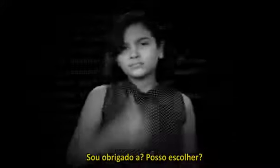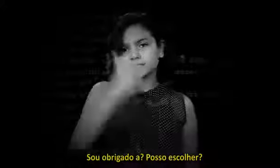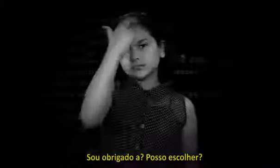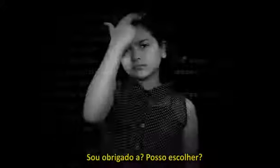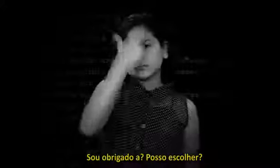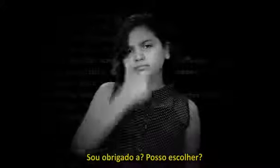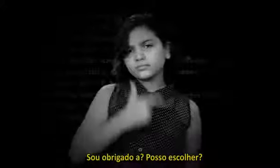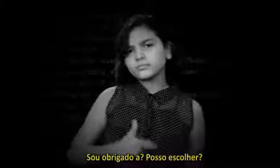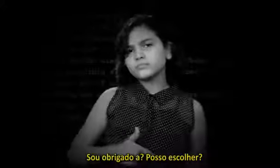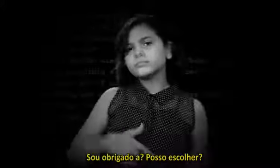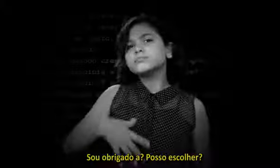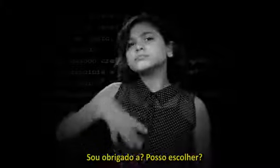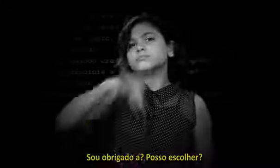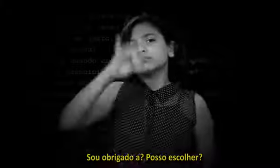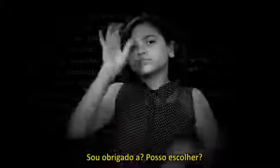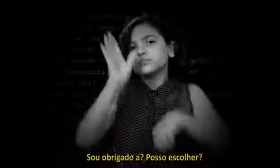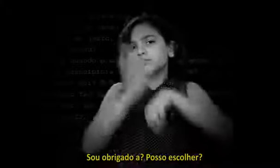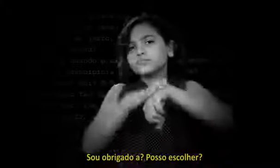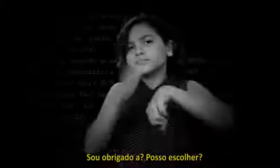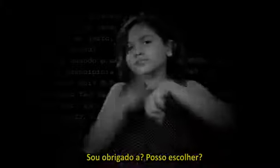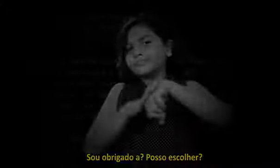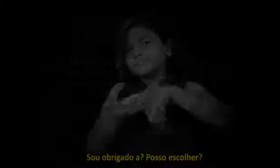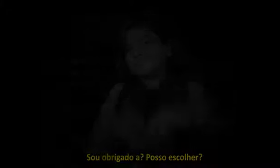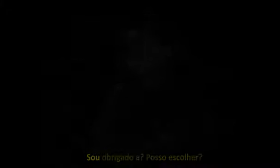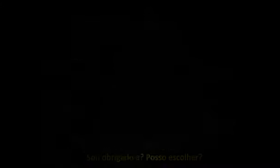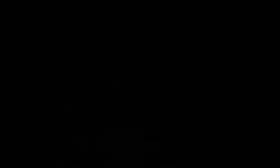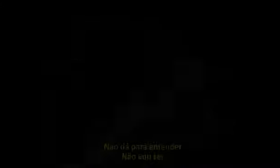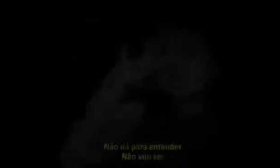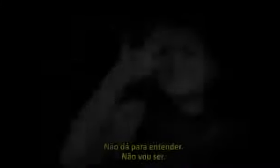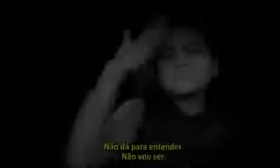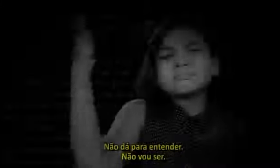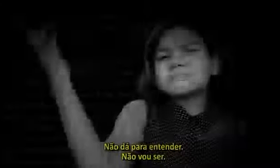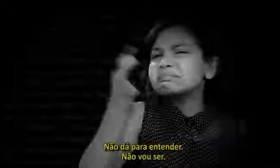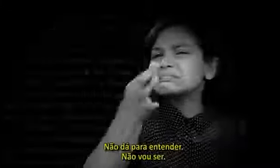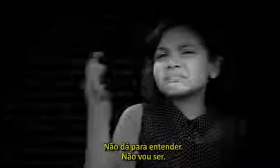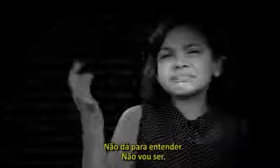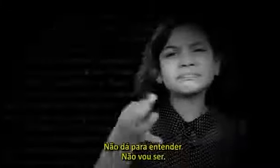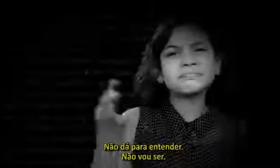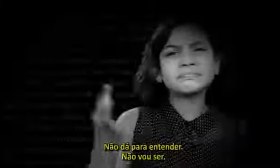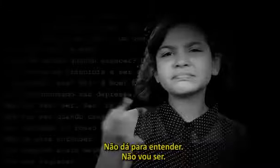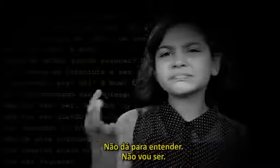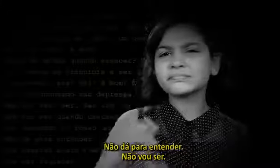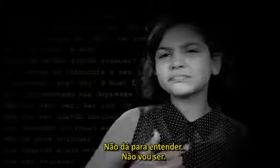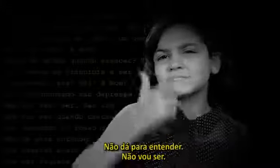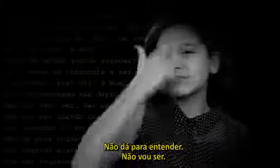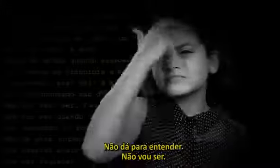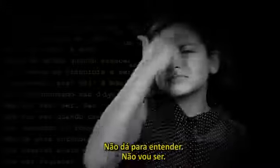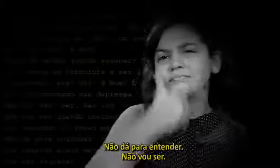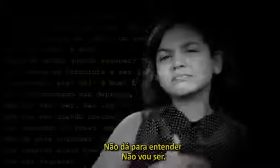Posso escolher? Não dá para entender. Não vou ser.